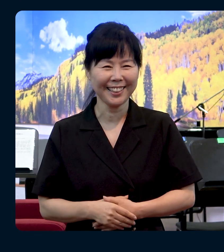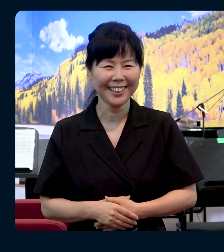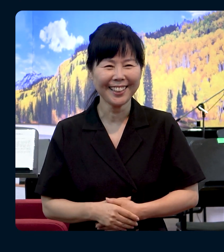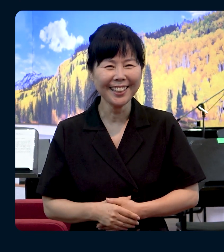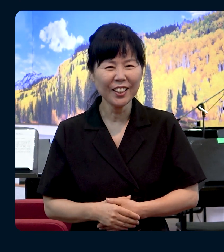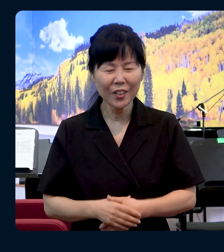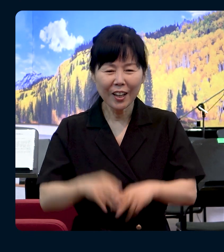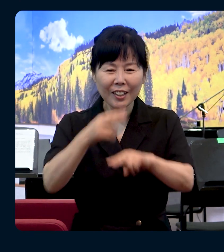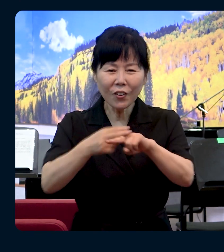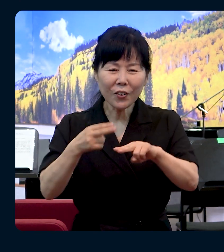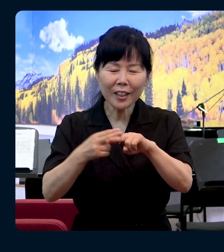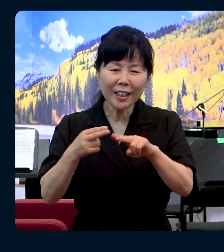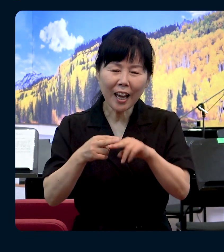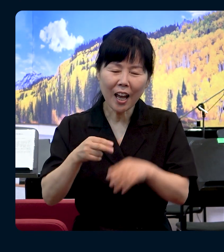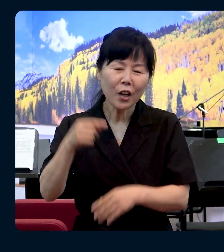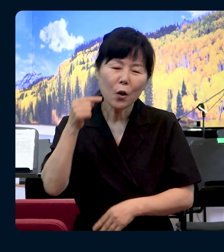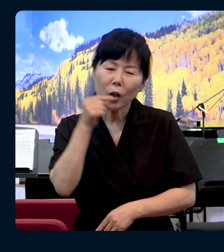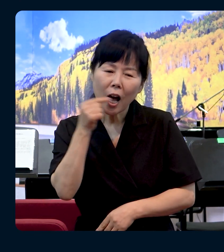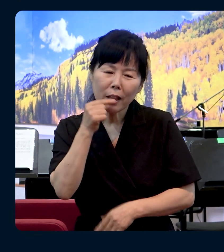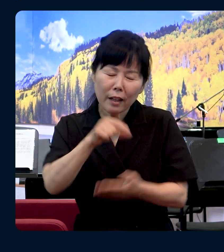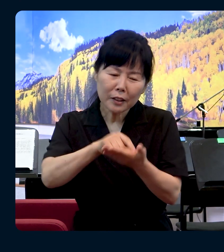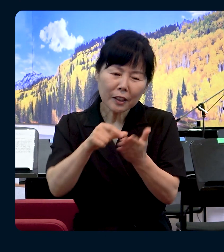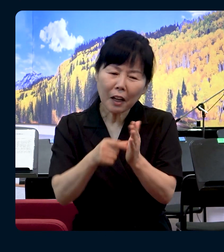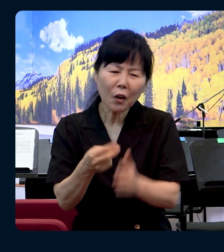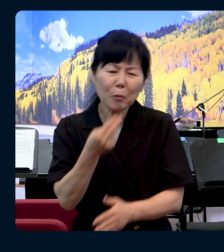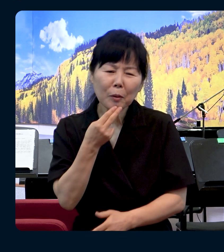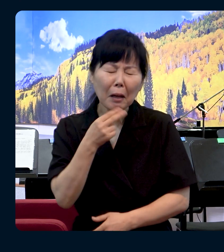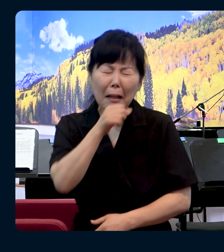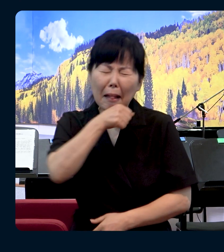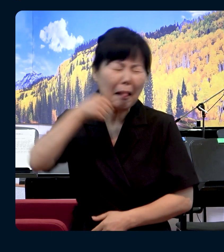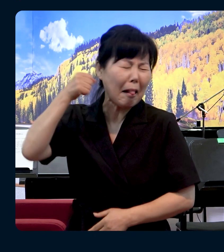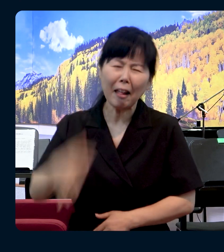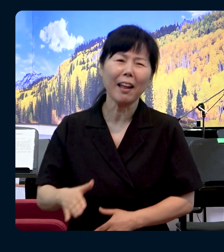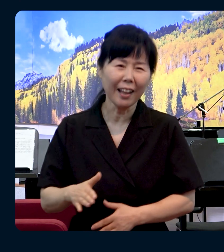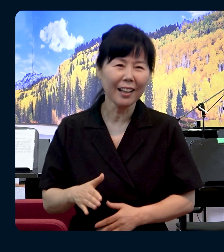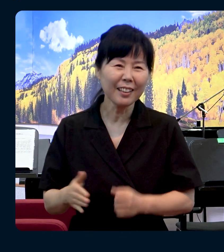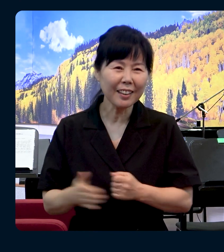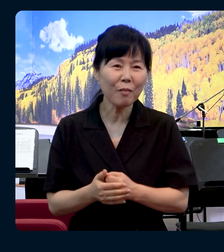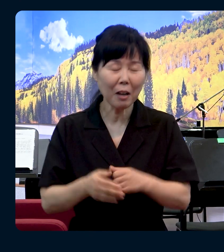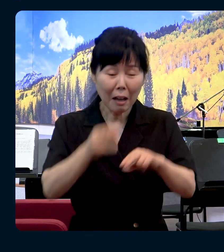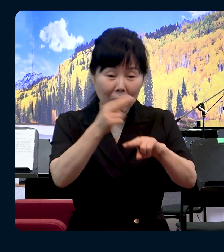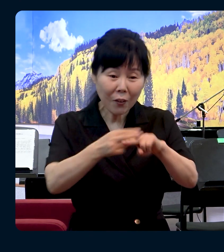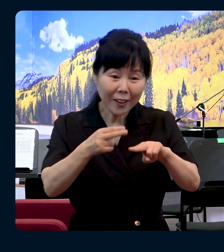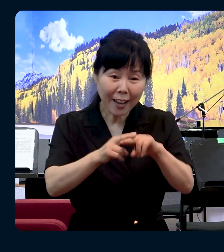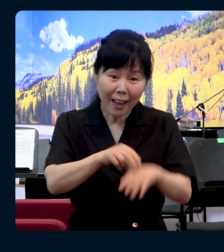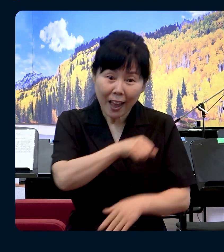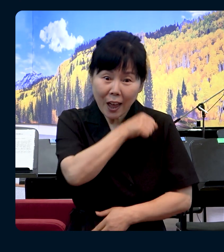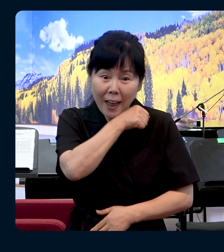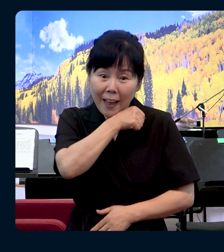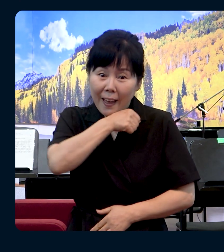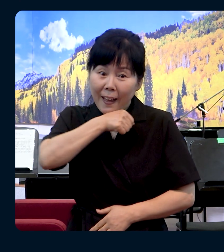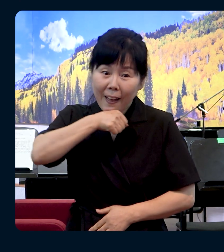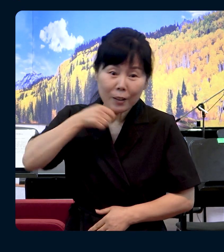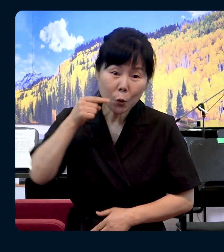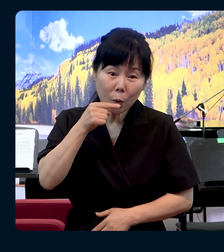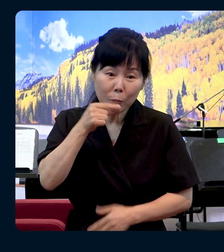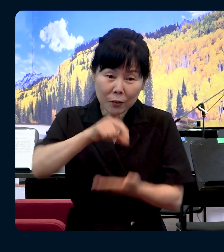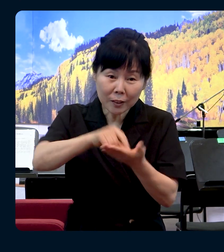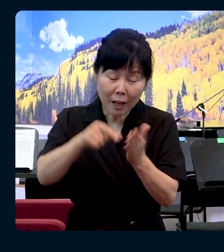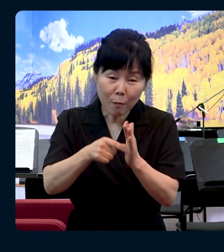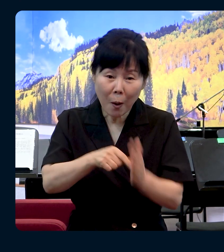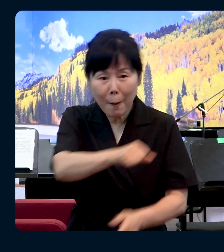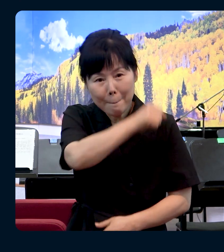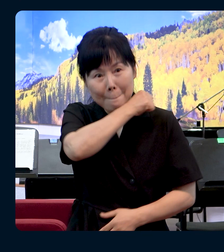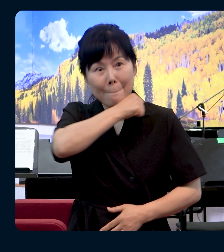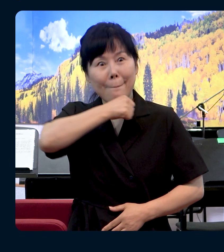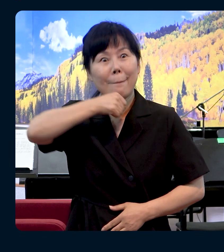간이 안 맞으면 음식이 맛있을 수가 없어요. 그런데 음식에 간이 딱 맞으면요, 그냥 정말 맛있어요. 그냥